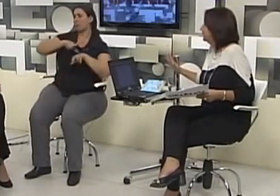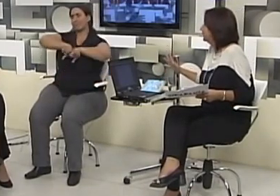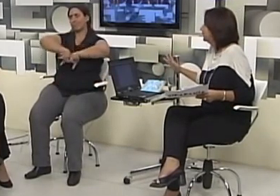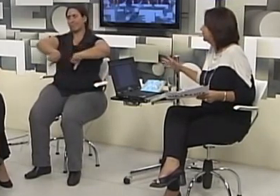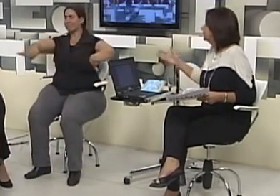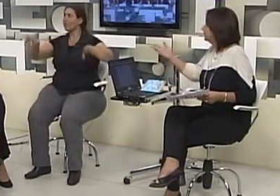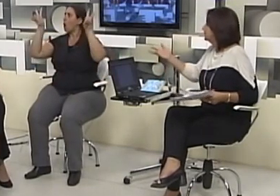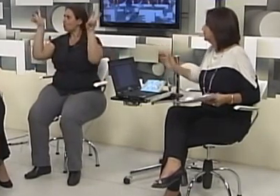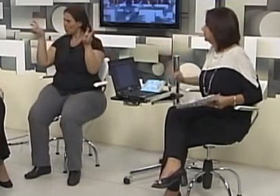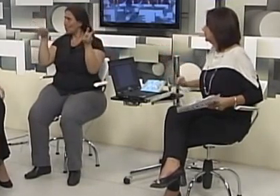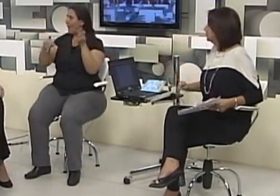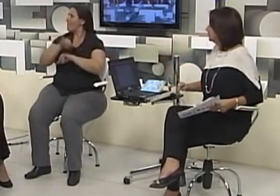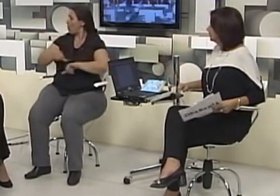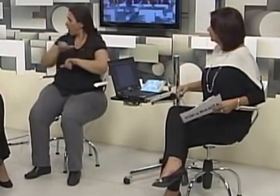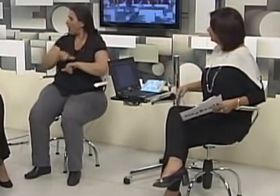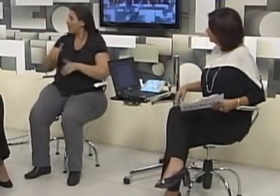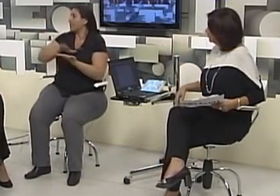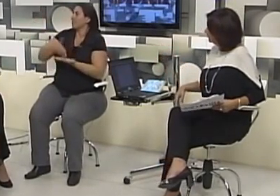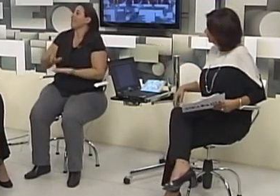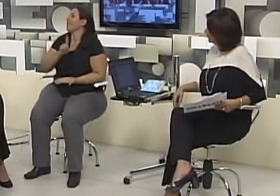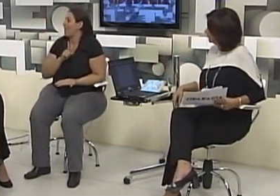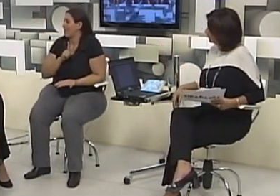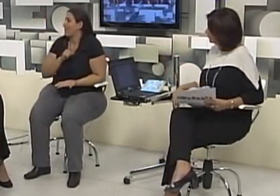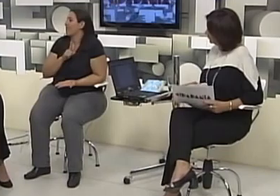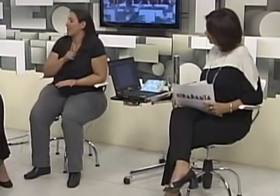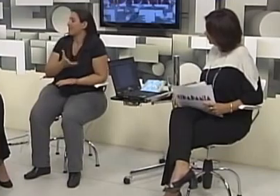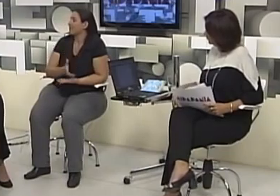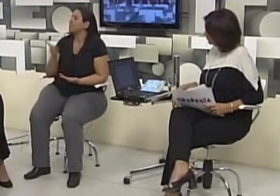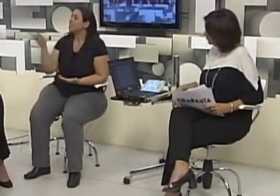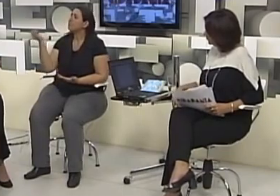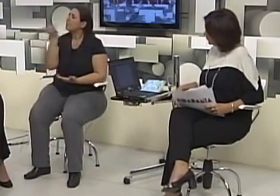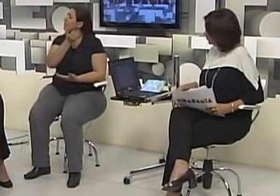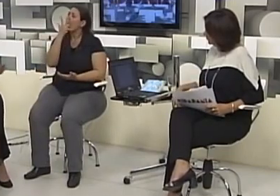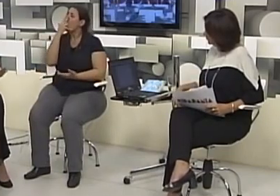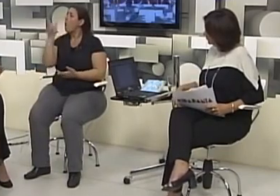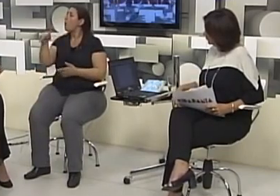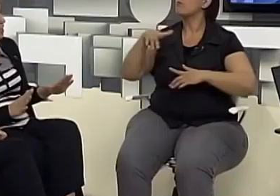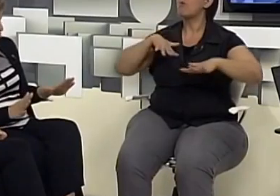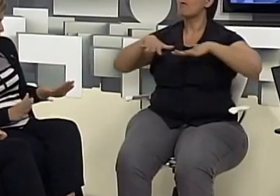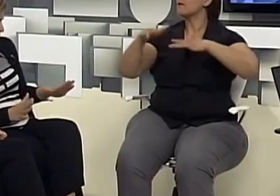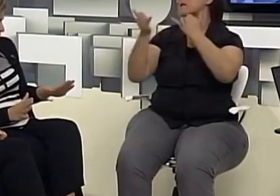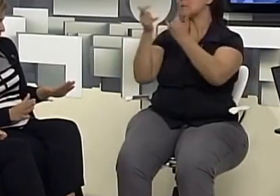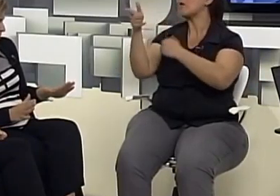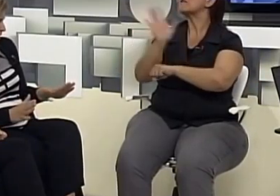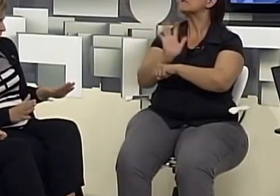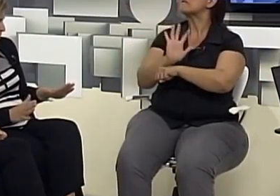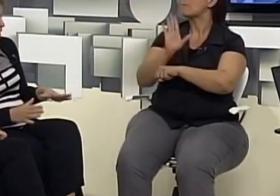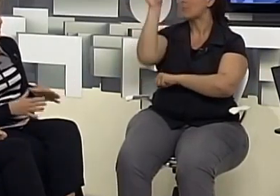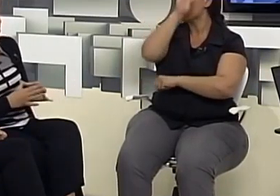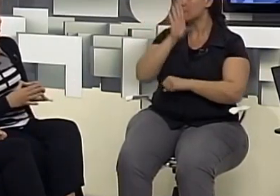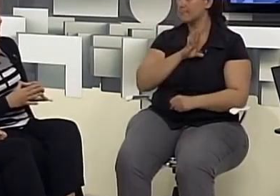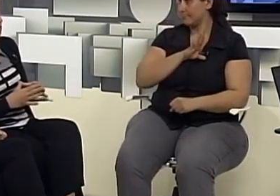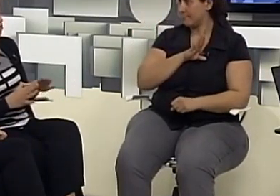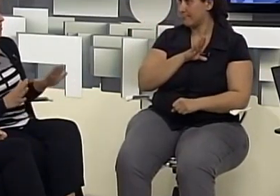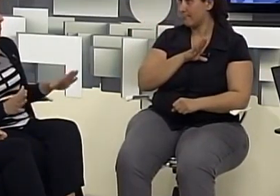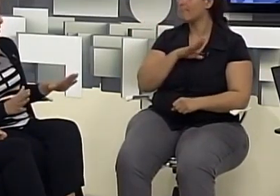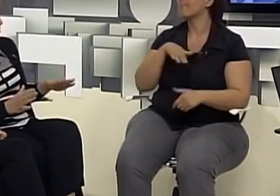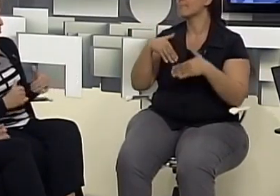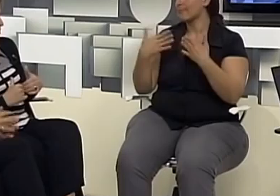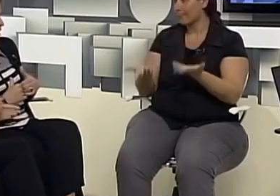né? Para te ter uma ideia, assim, é um movimento importante com relação, por exemplo, ao cinema nacional. Né? Nós